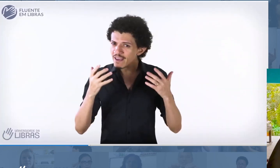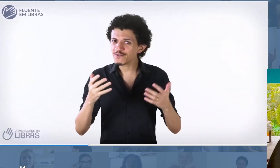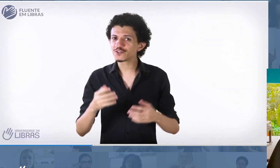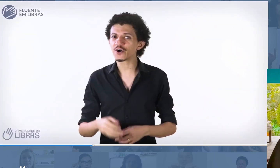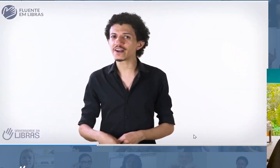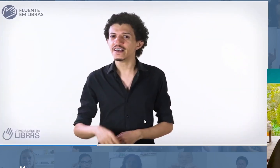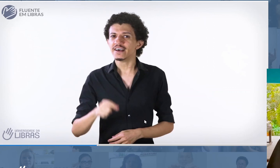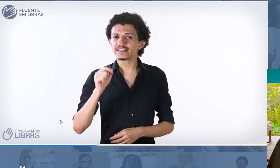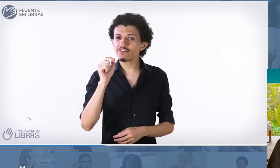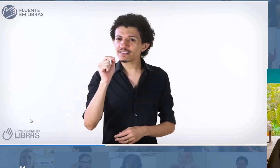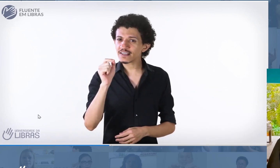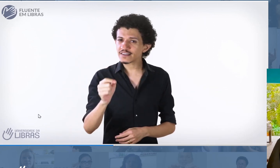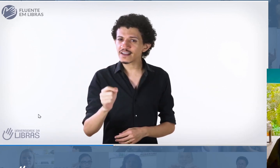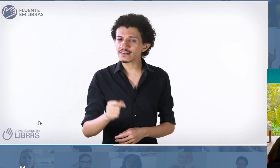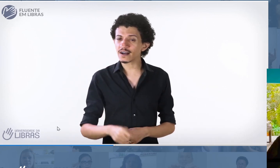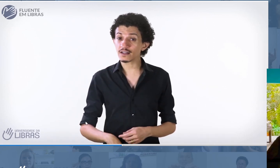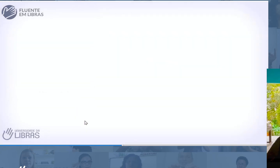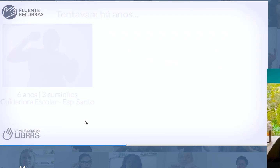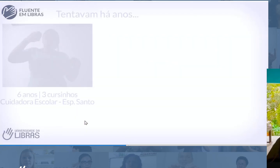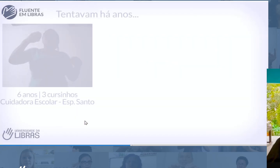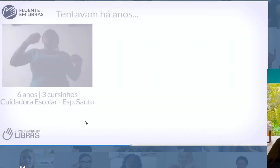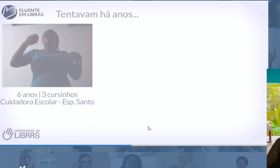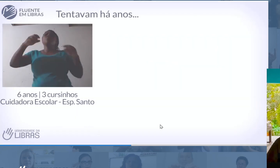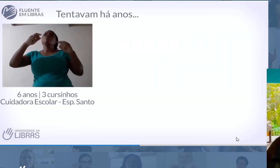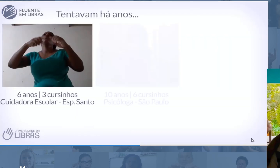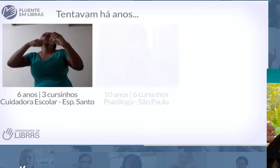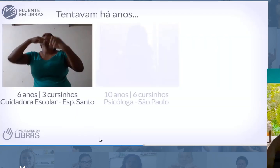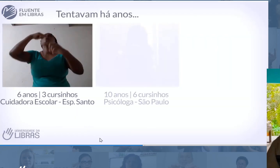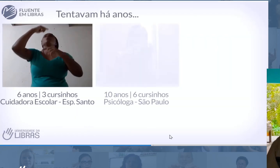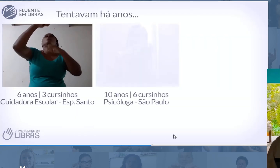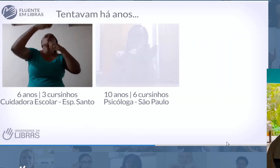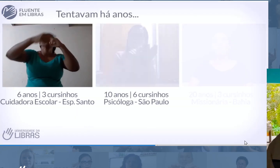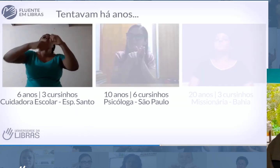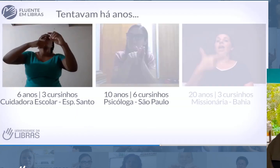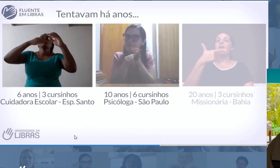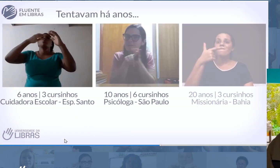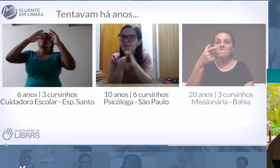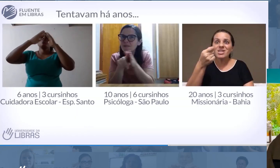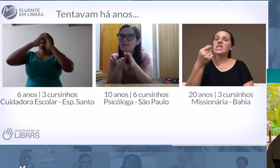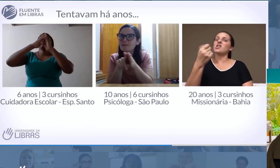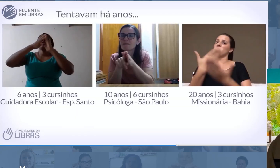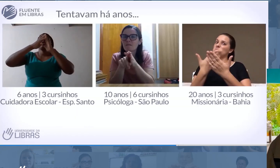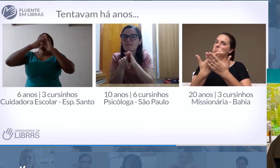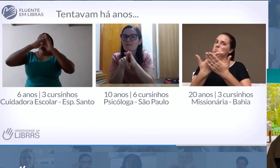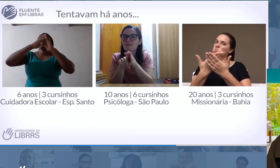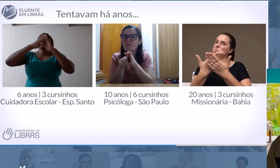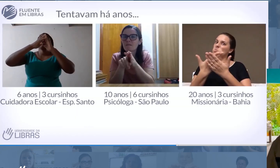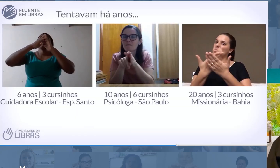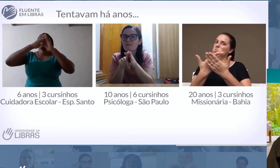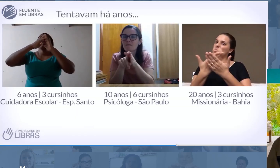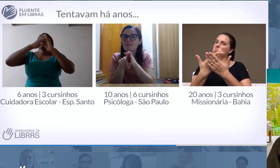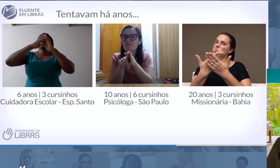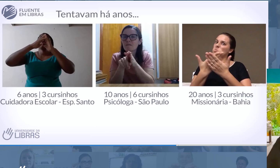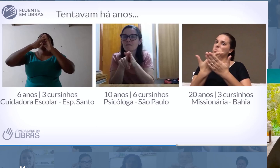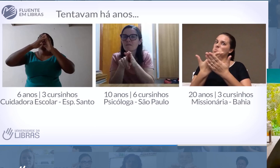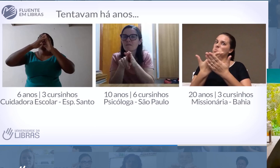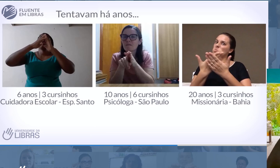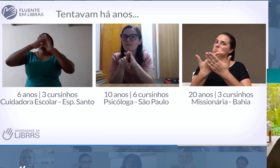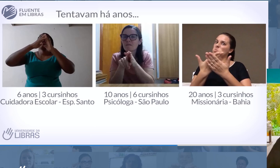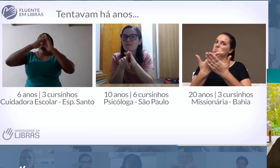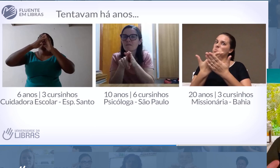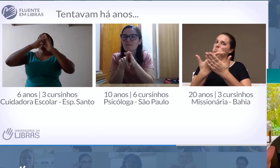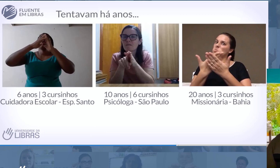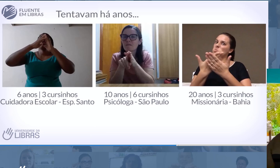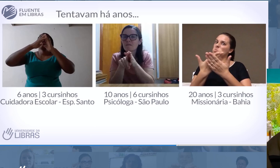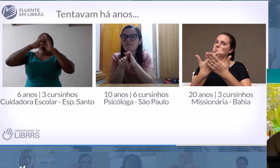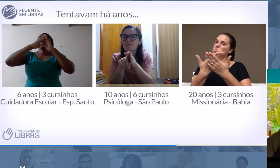de Libras. Esse vídeo aqui é um vídeo meu de algum tempo atrás. Aqui, ó. Essas